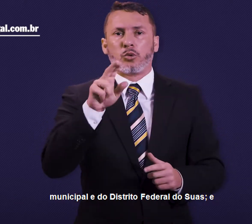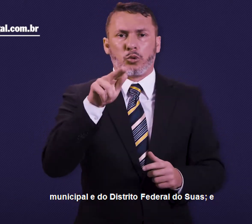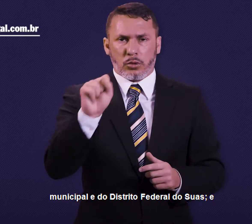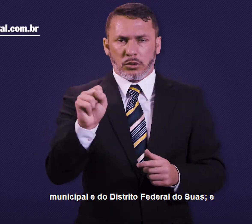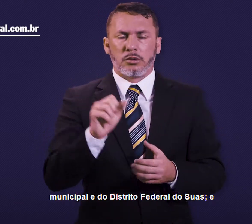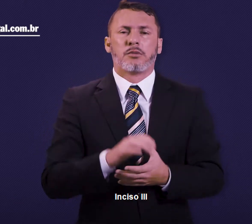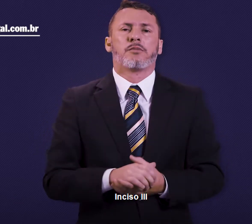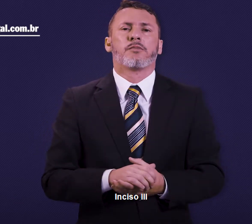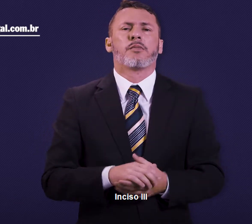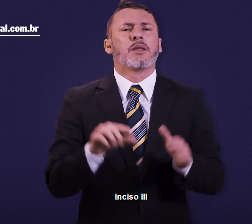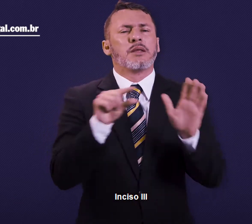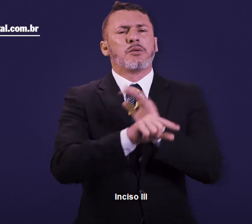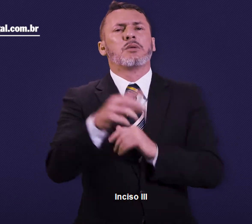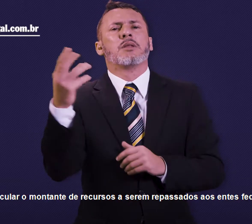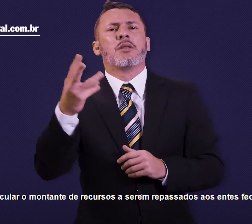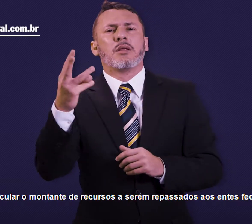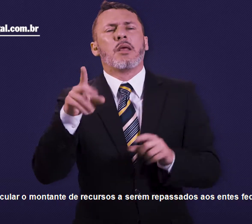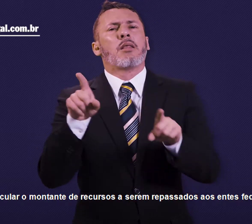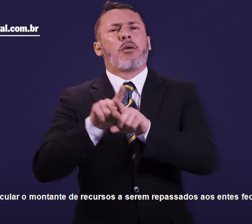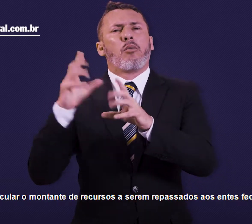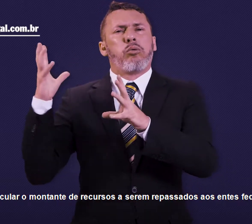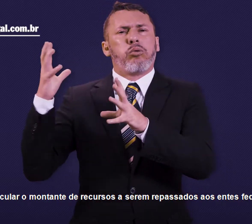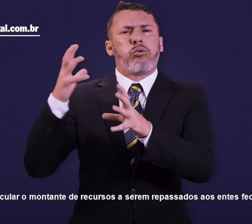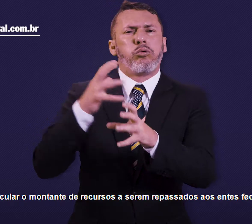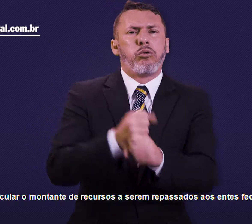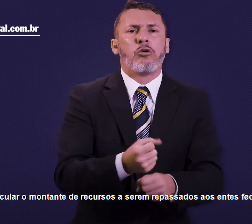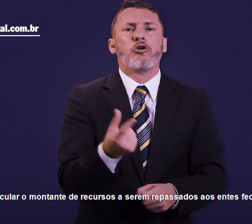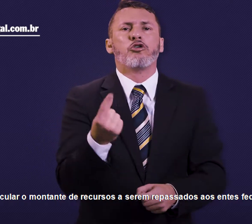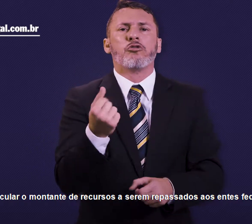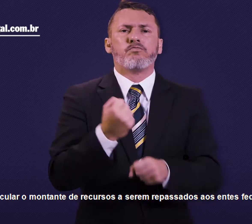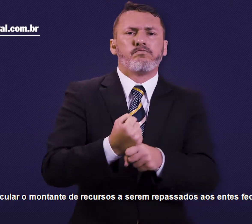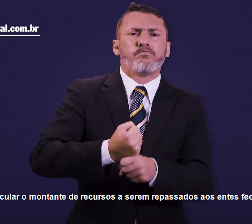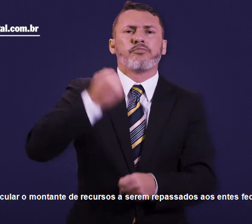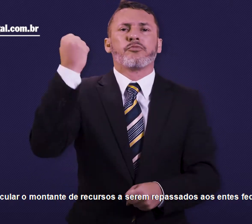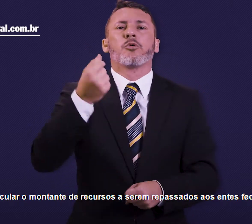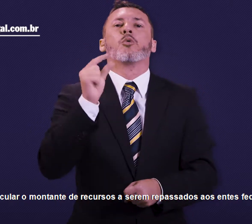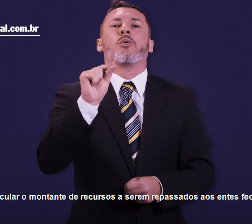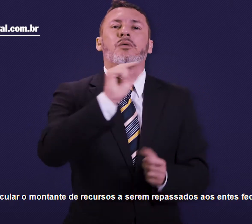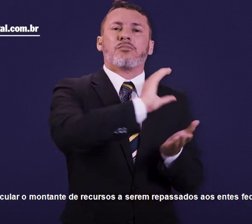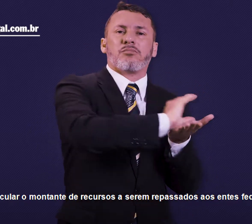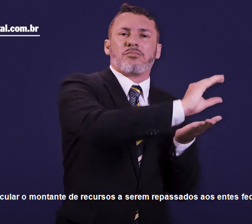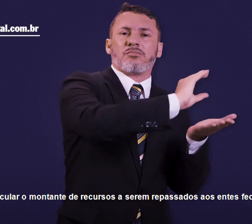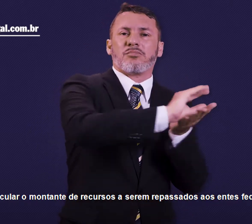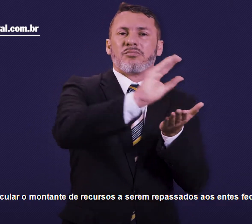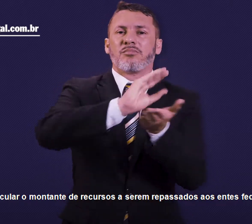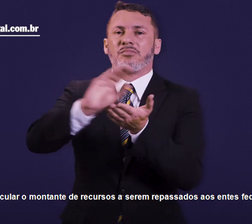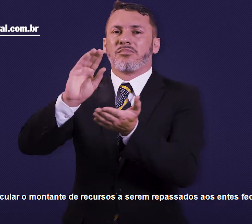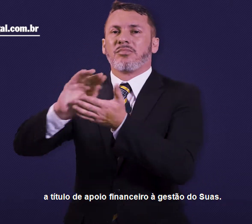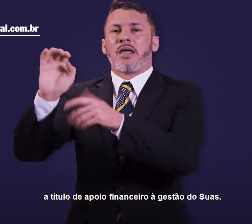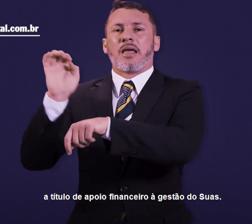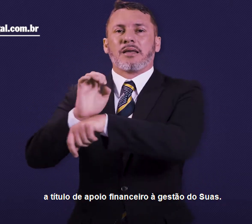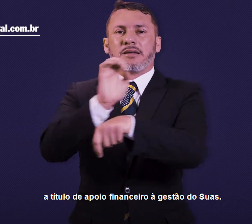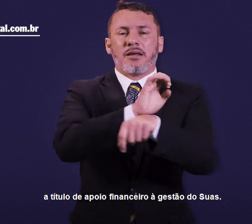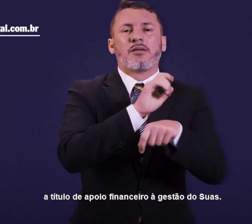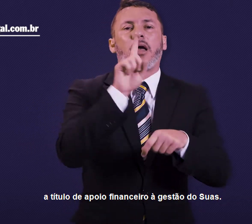SUAS e, inciso 3, calcular o montante de recursos a serem repassados aos entes federados a título de